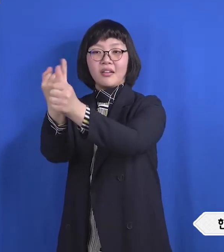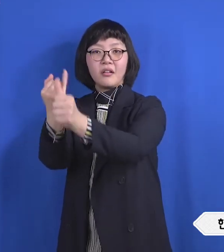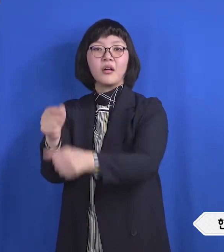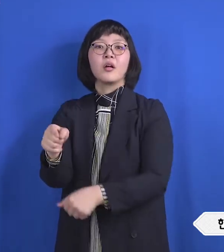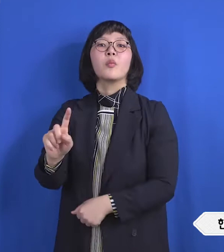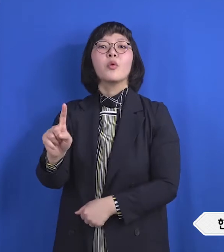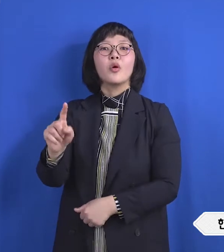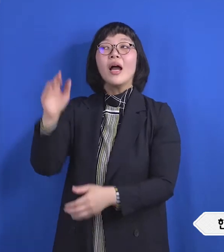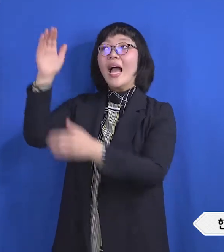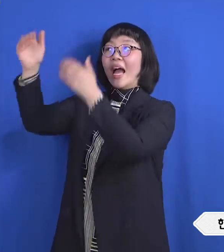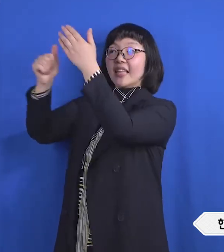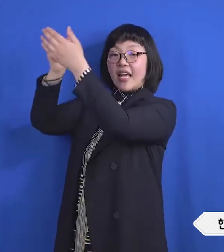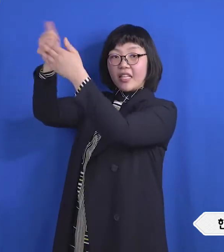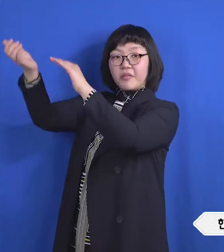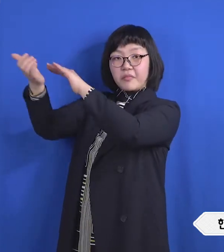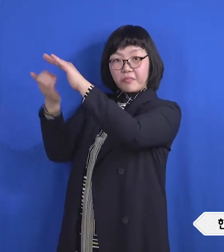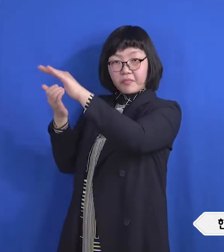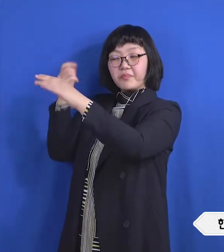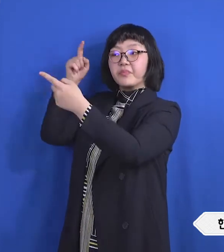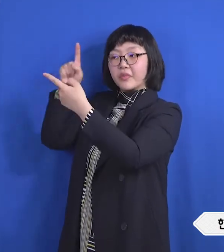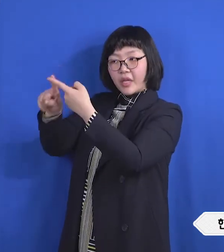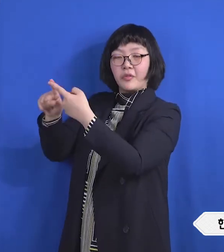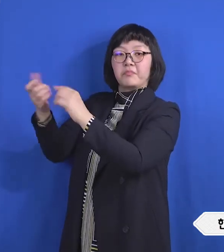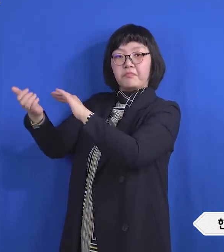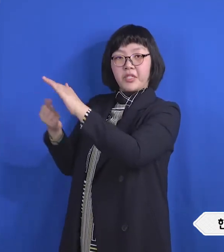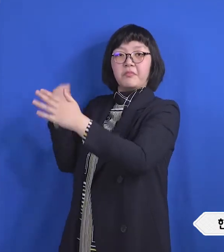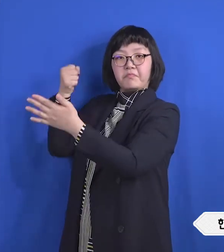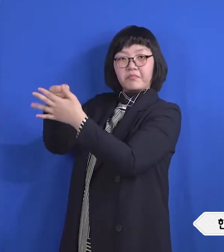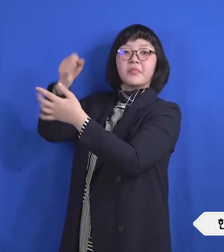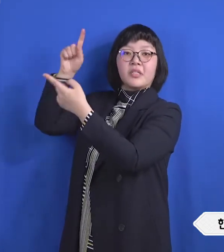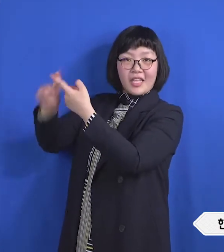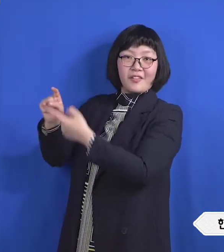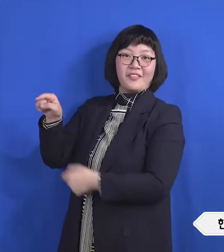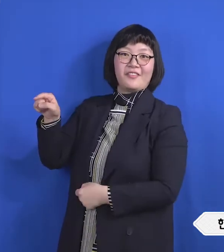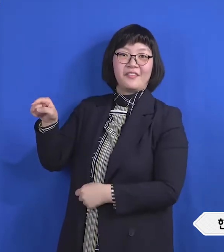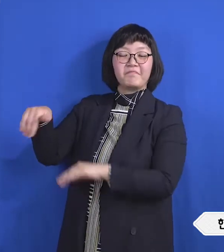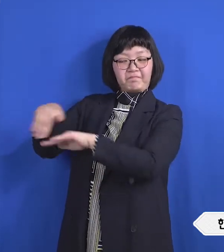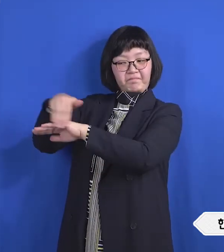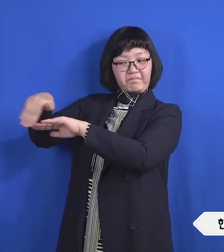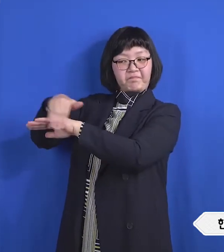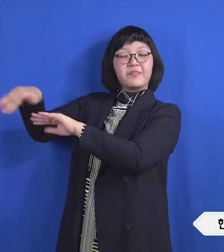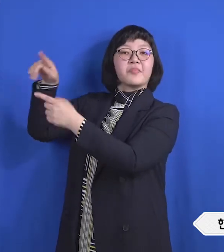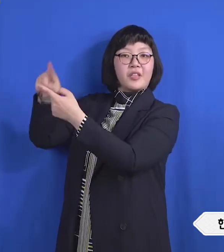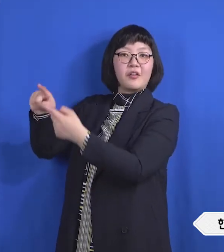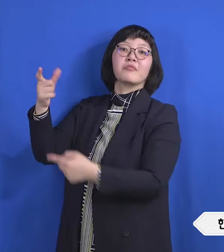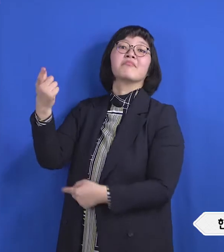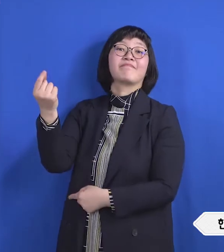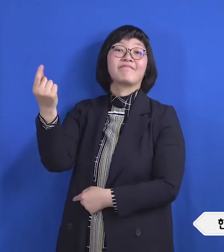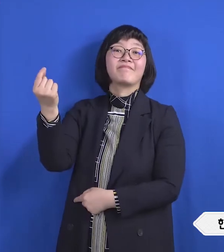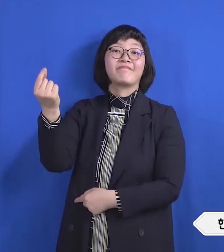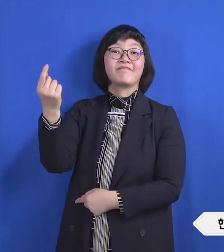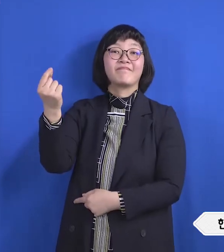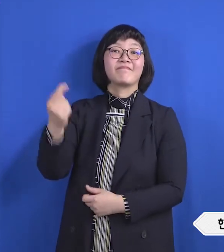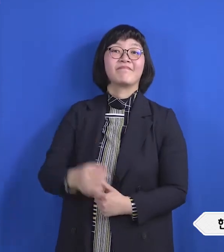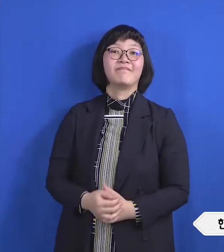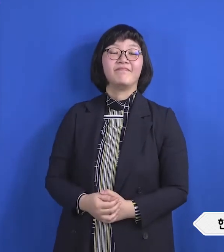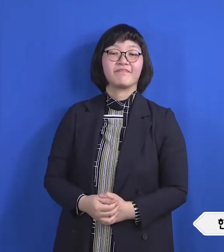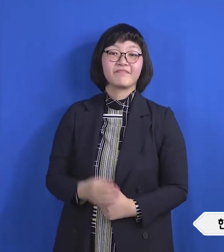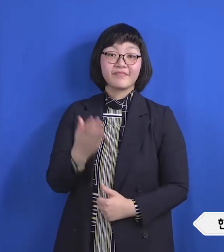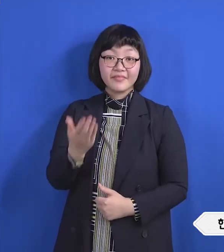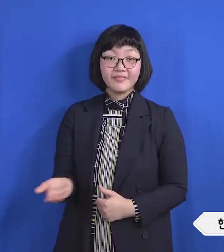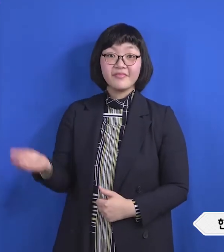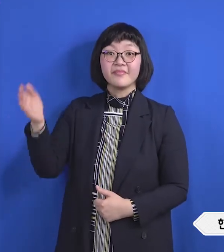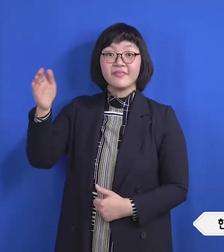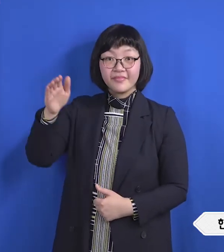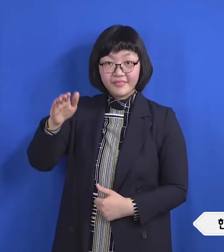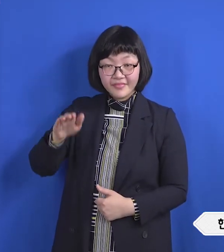그건 하나님의 예정대로 된 것입니다. 하나님이 창세전에 그렇게 되도록 딱 예정을 해놓은 대로 된 것입니다. 그런데